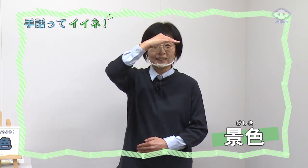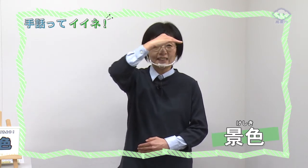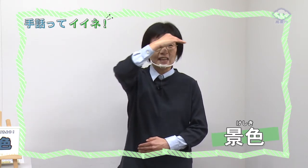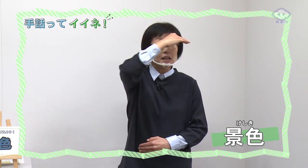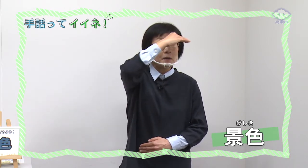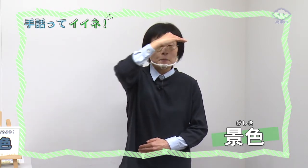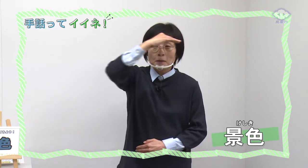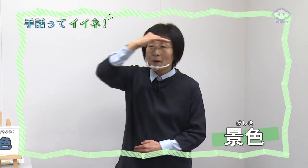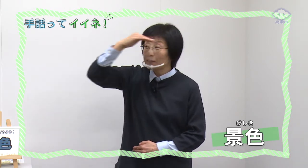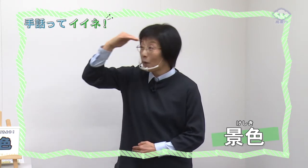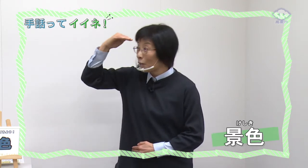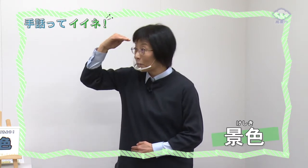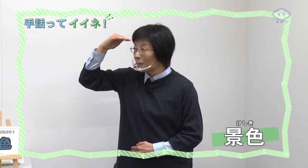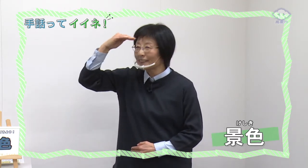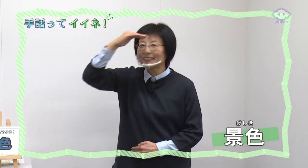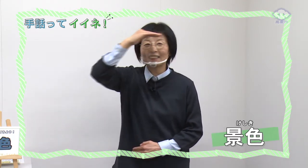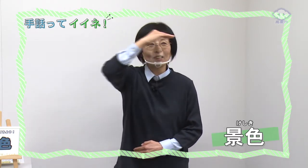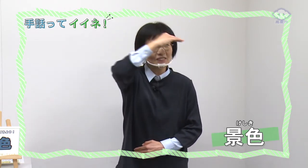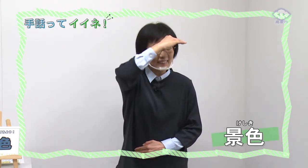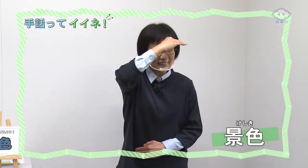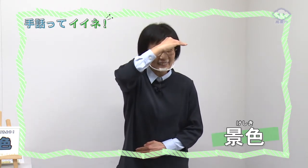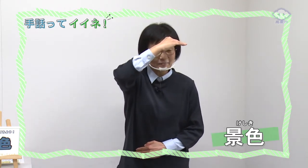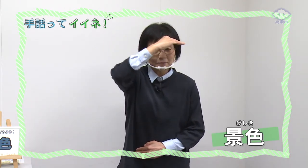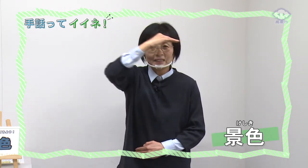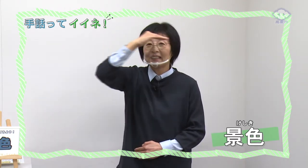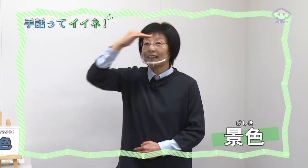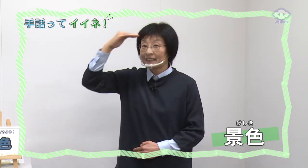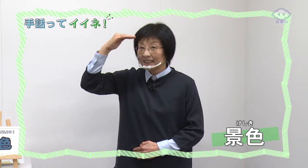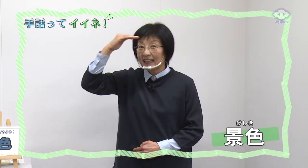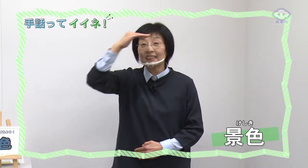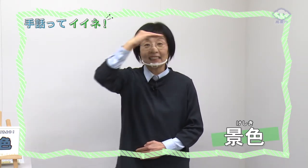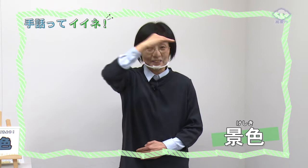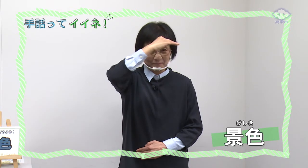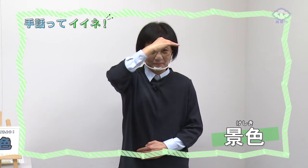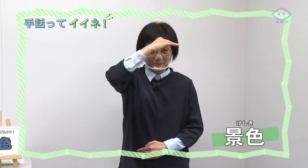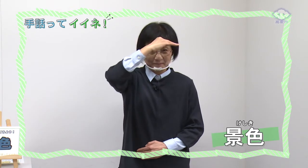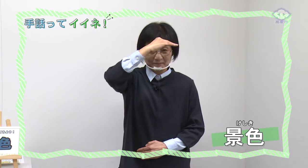て周りを見渡す様子です。景色、